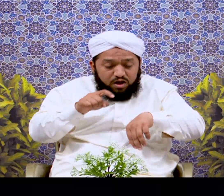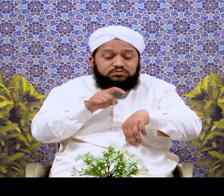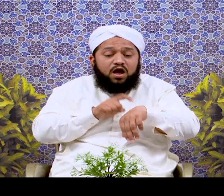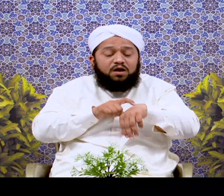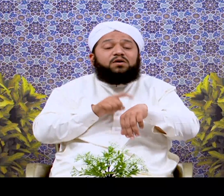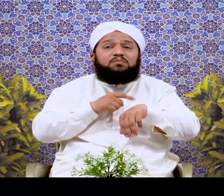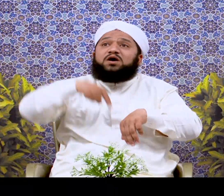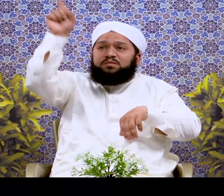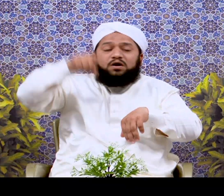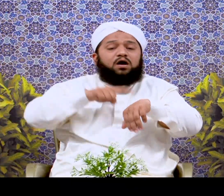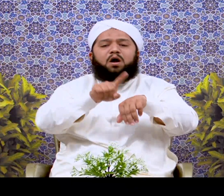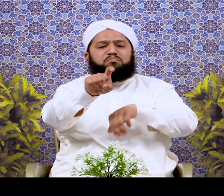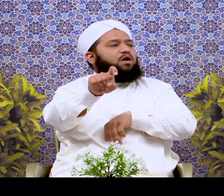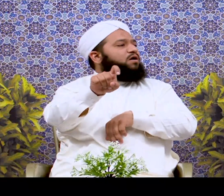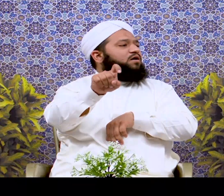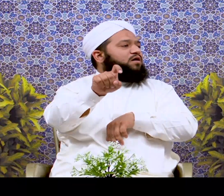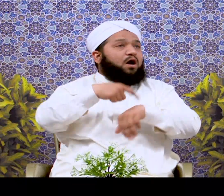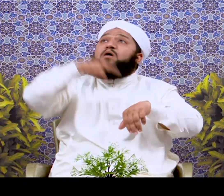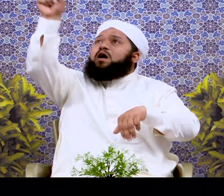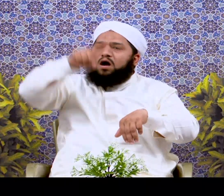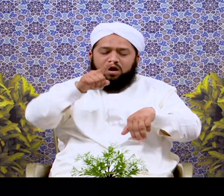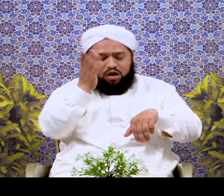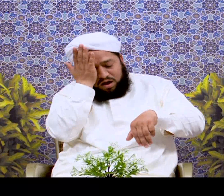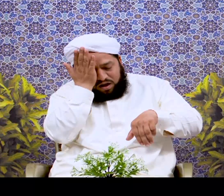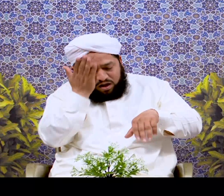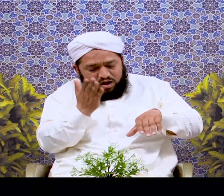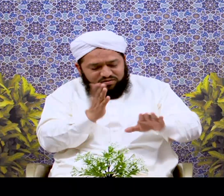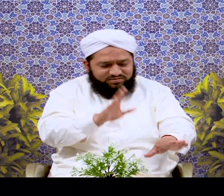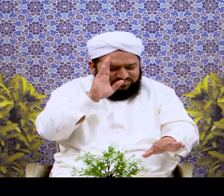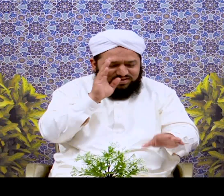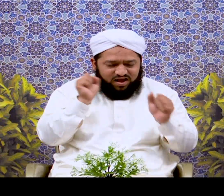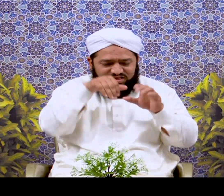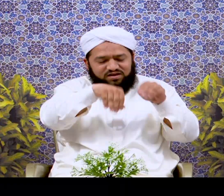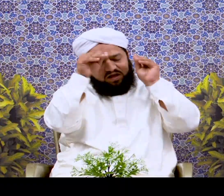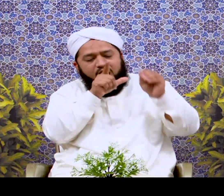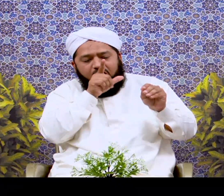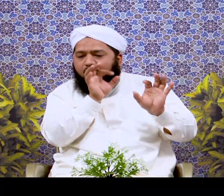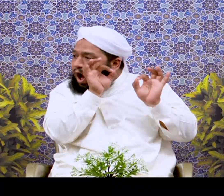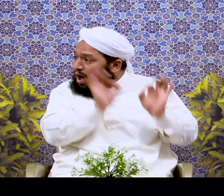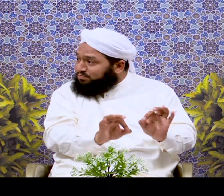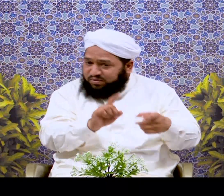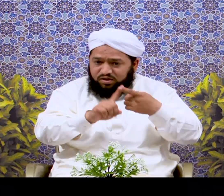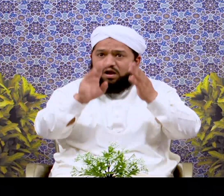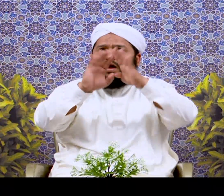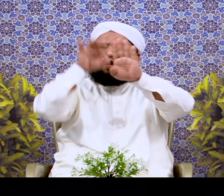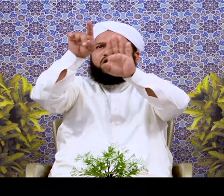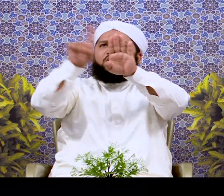لے آئے، اور وقت ابھی کتنا گزرا تھا، چند سیکنڈ۔ بستر مبارک ابھی گرم تھا، دروازے کی کنڈی ابھی ہل رہی